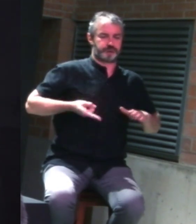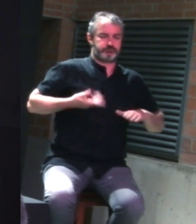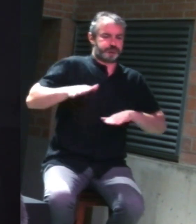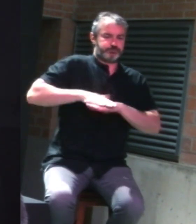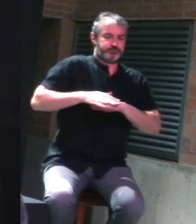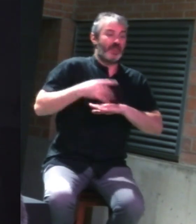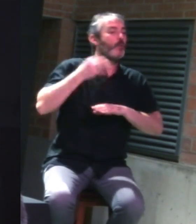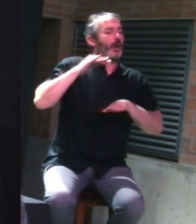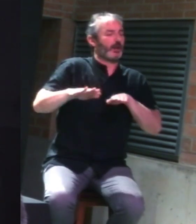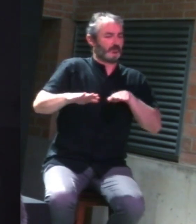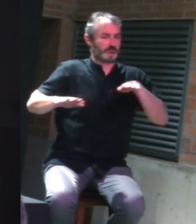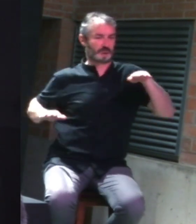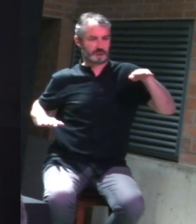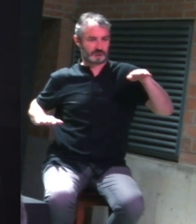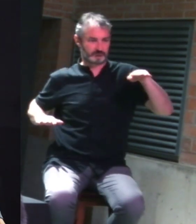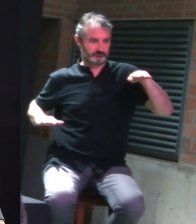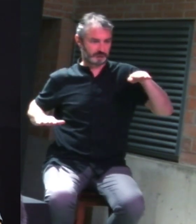la desigualdad femenina.